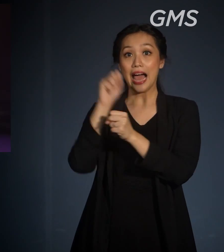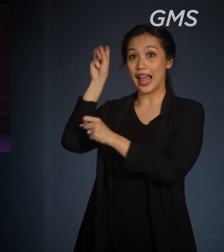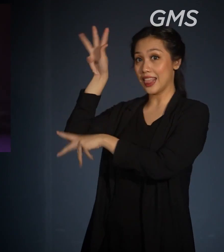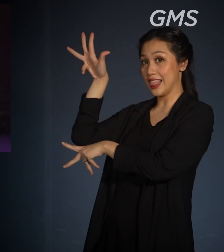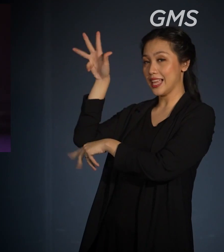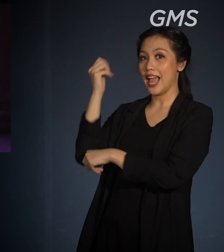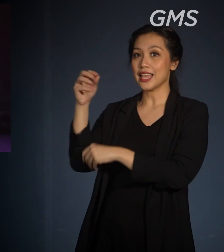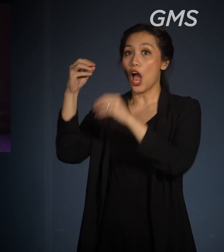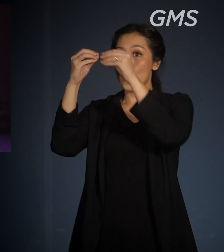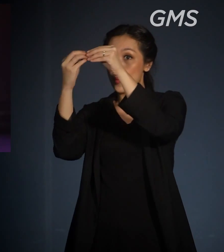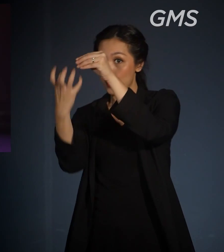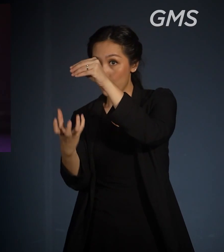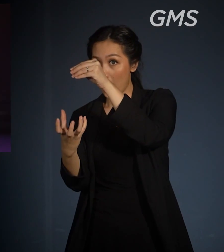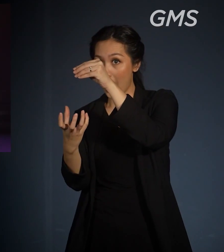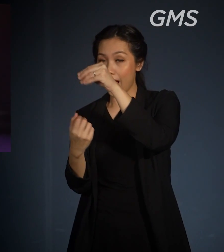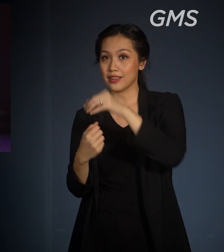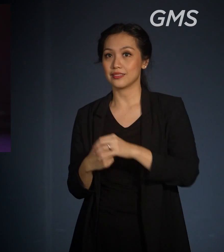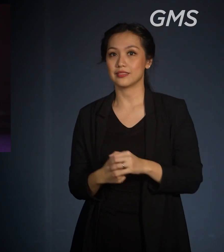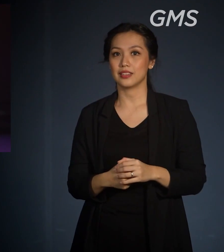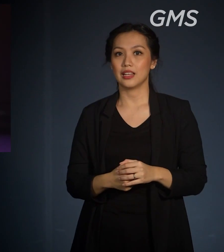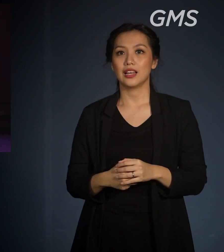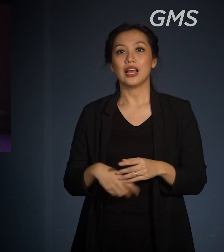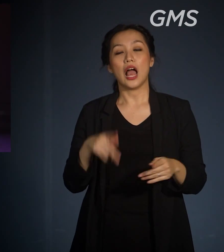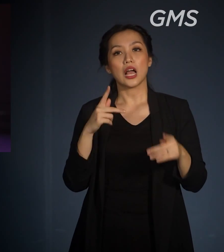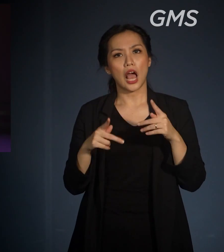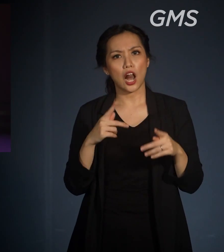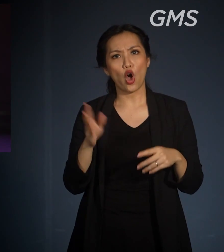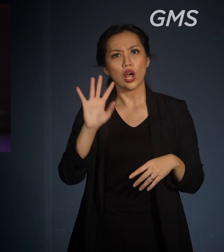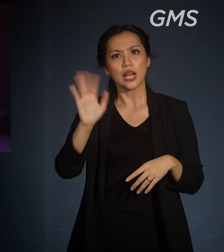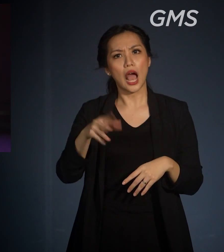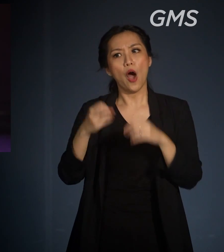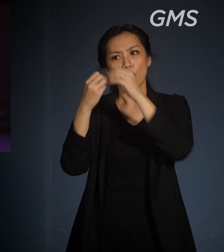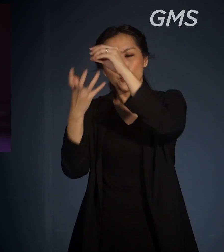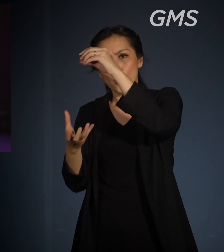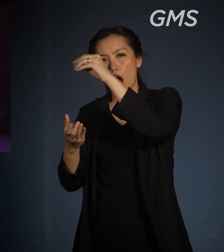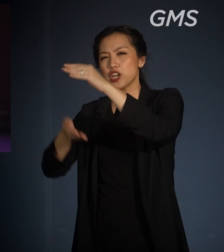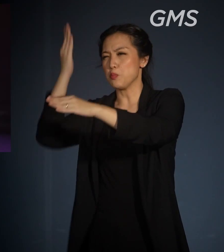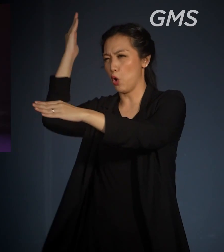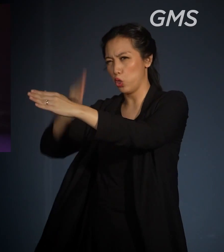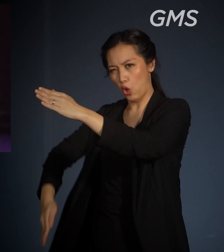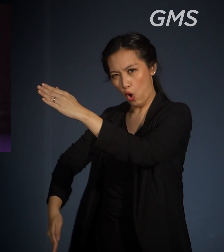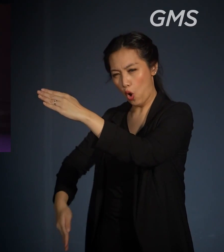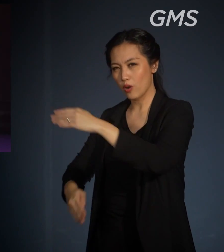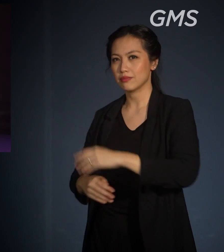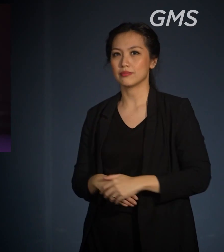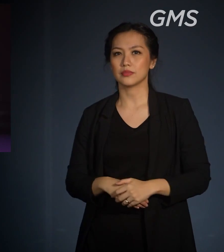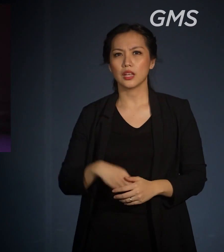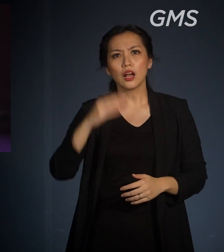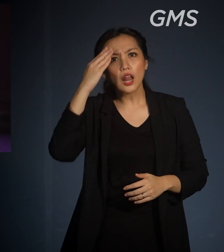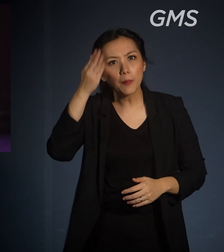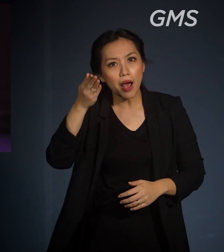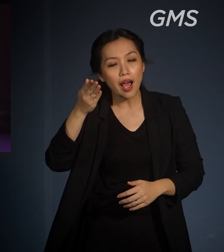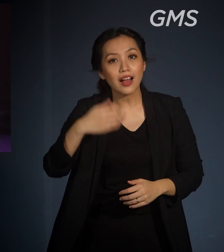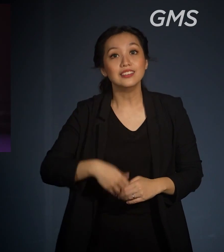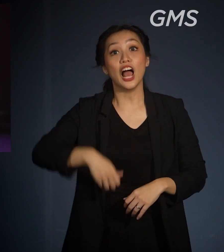ada ranting yang nggak berbuah, dipotong. Tujuannya apa, saudara? Supaya pohon anggur itu lebih